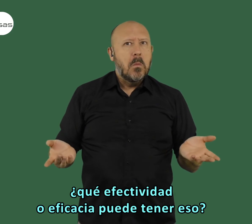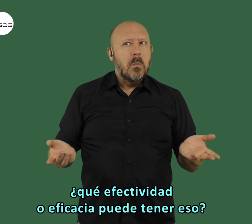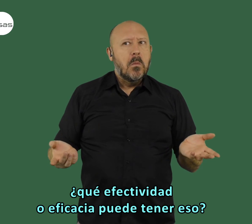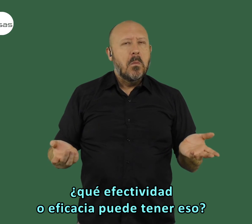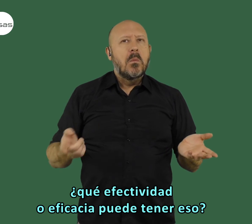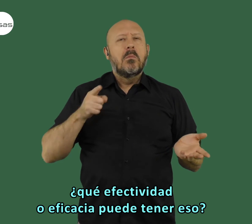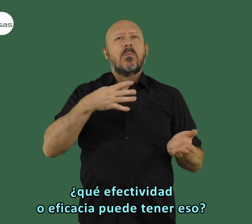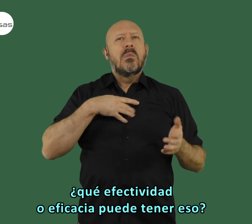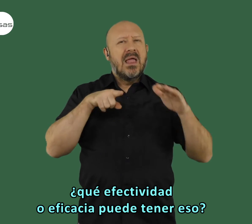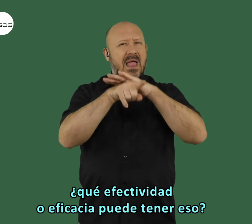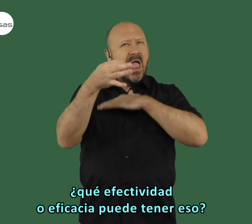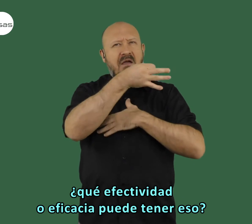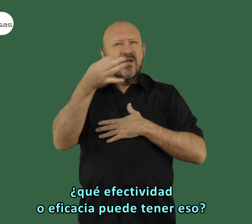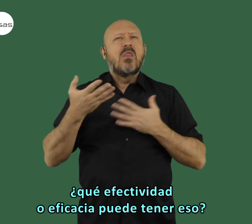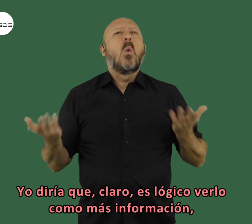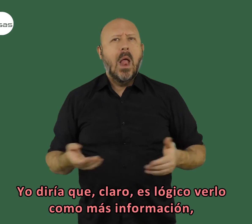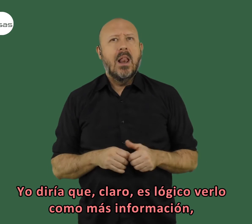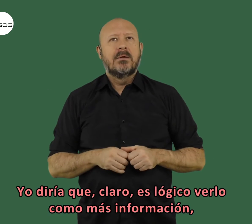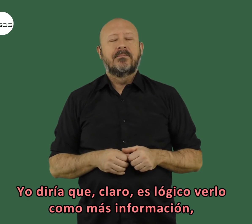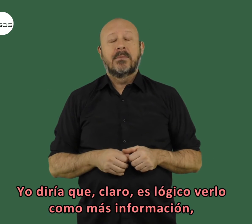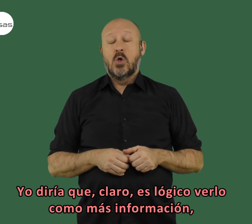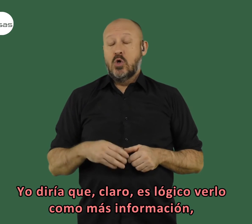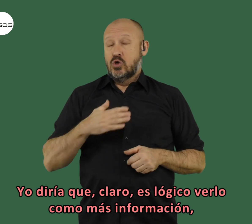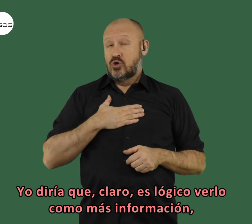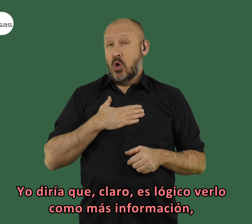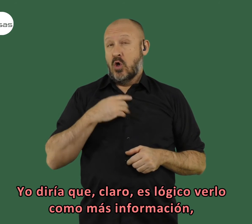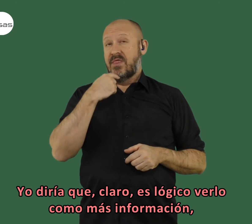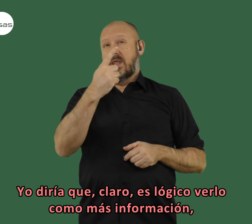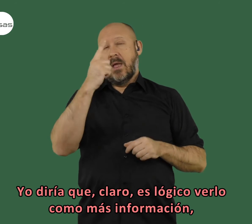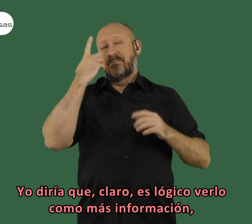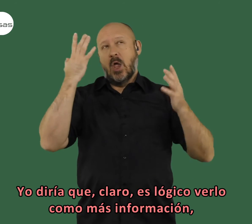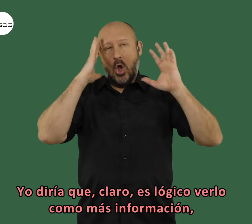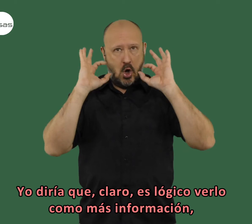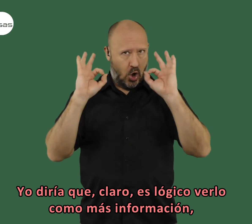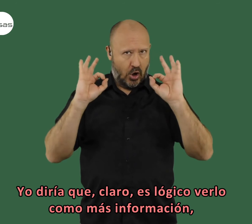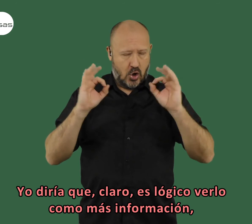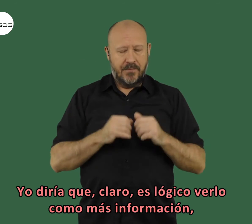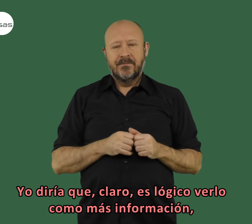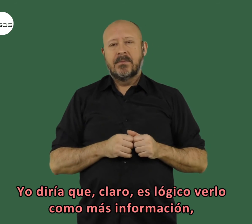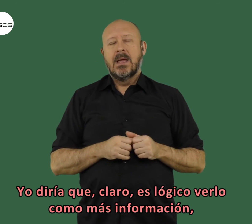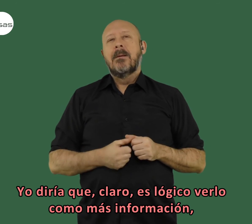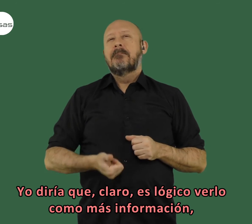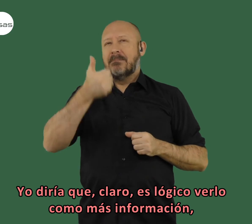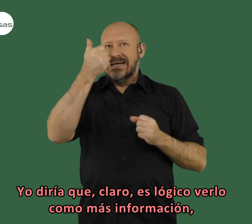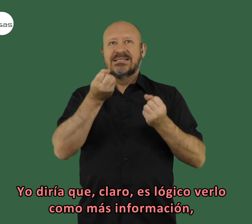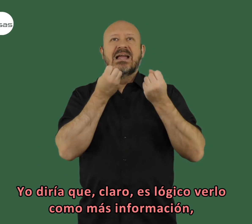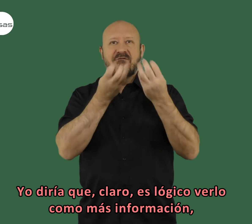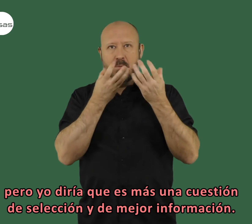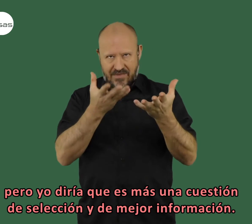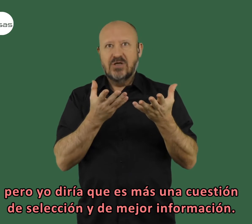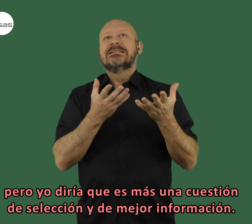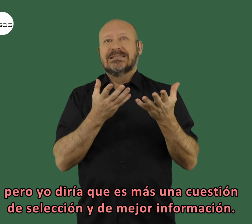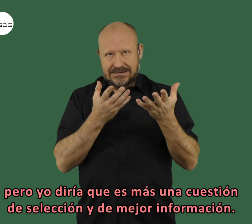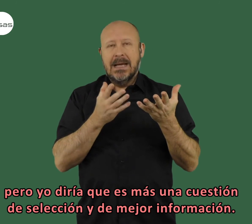solución. ¿Qué efectividad o eficacia puede tener eso? Yo diría, claro, o sea, es lógico verlo como más